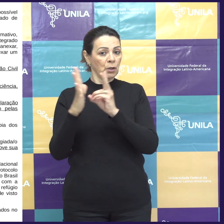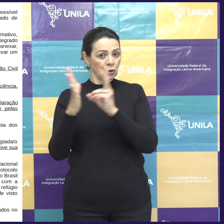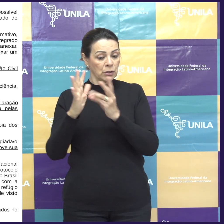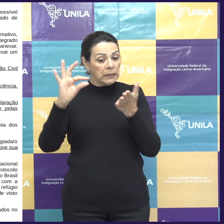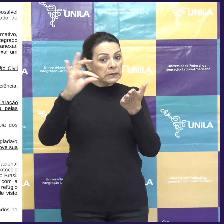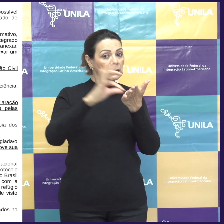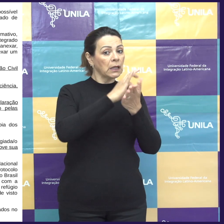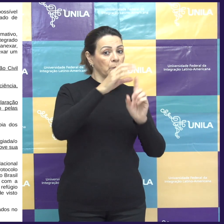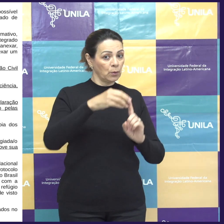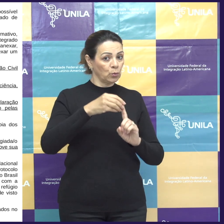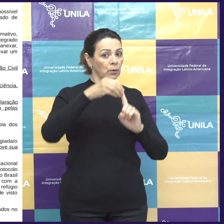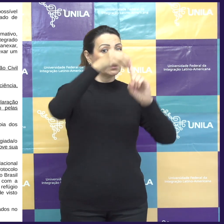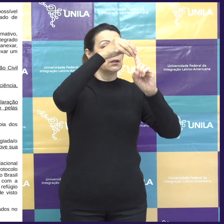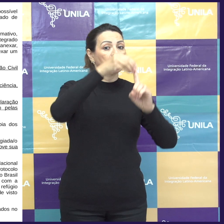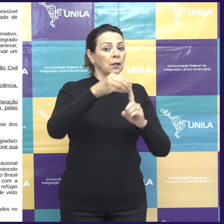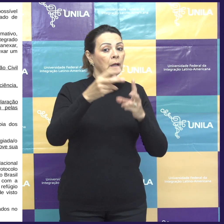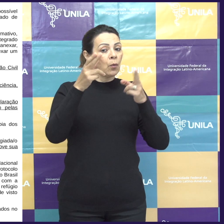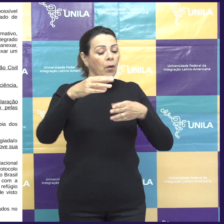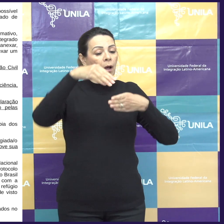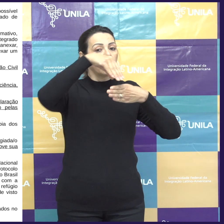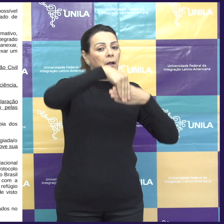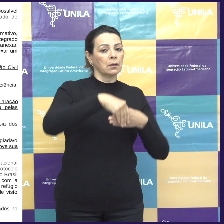pelas lideranças, anexo 4.